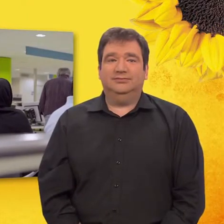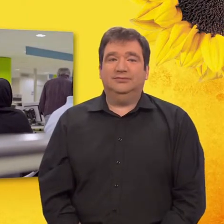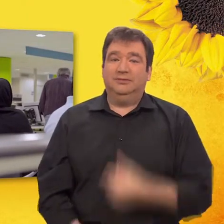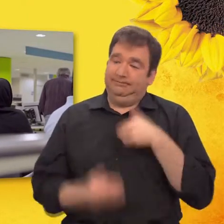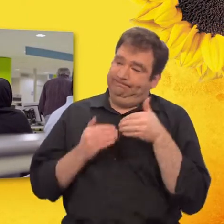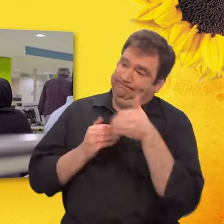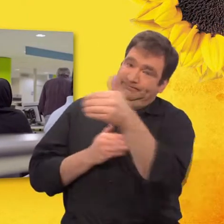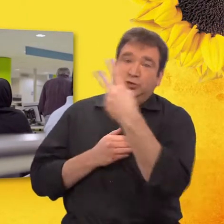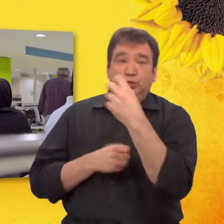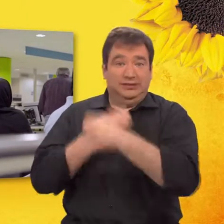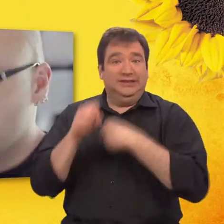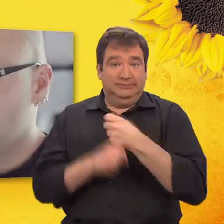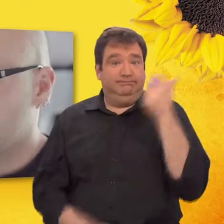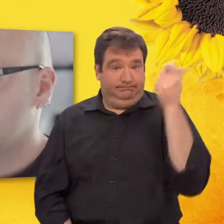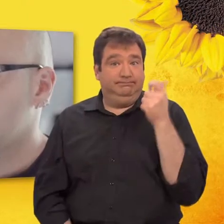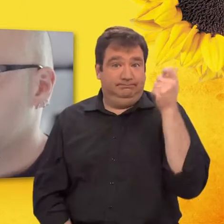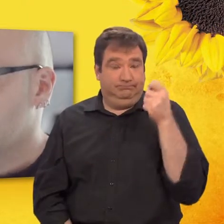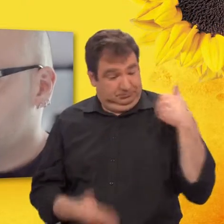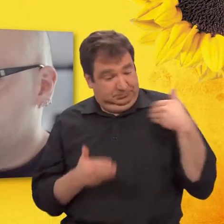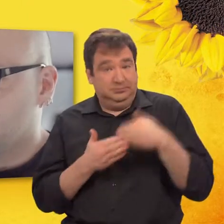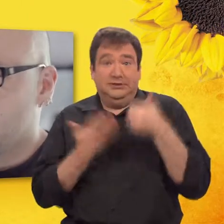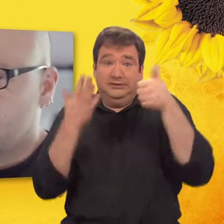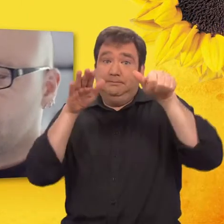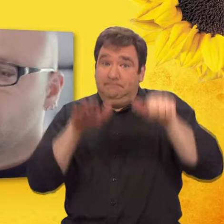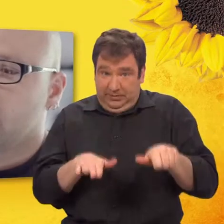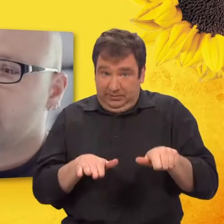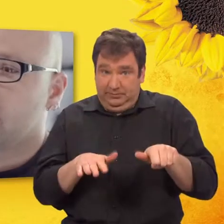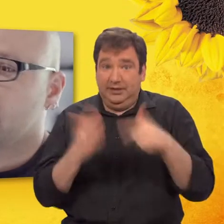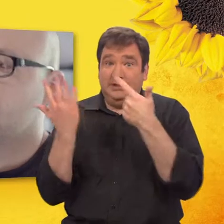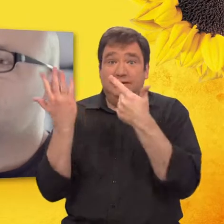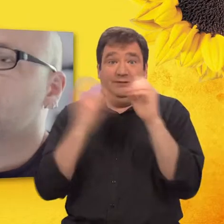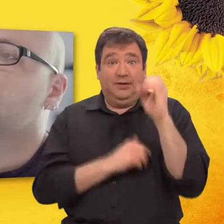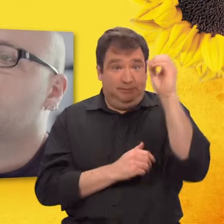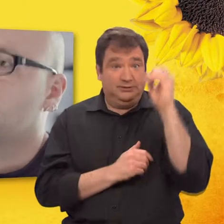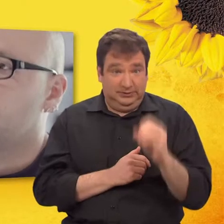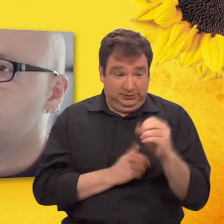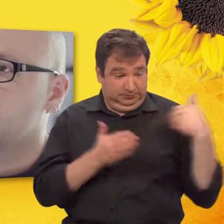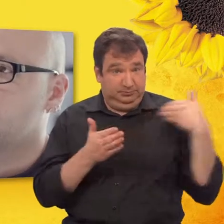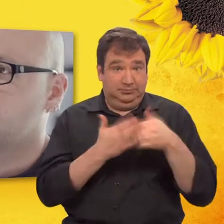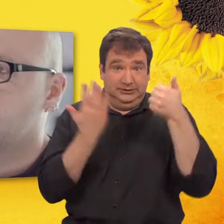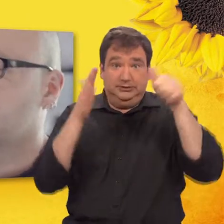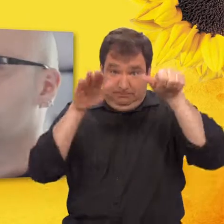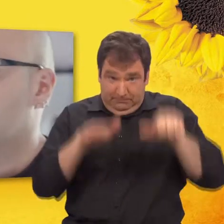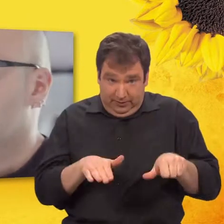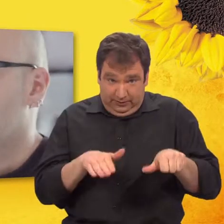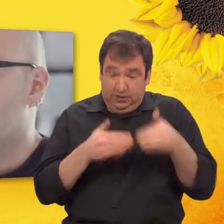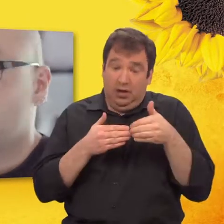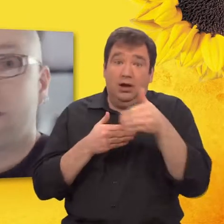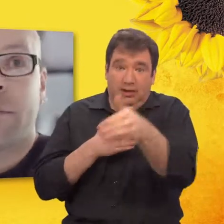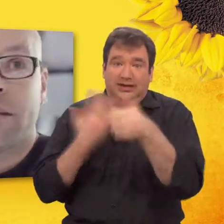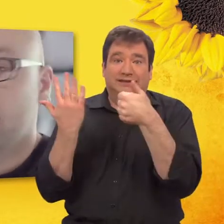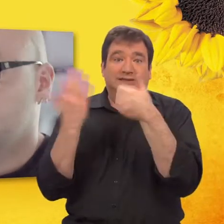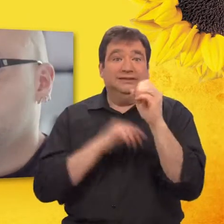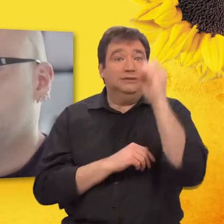Tengo 2 años de paro. Ya he consumido 6, y entonces aquí cobras el 70% de lo que cotizabas, ¿vale? Y a